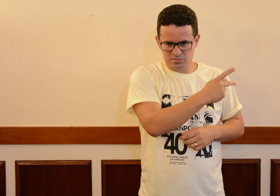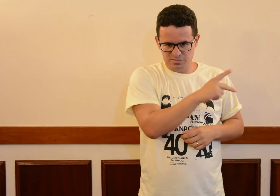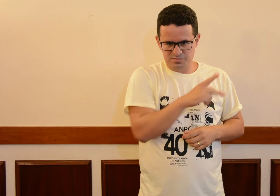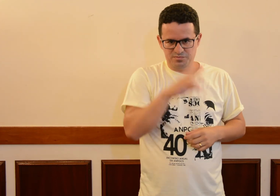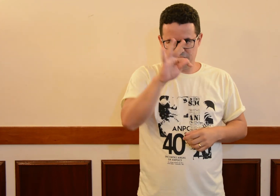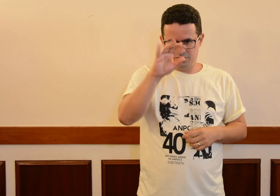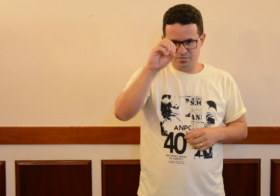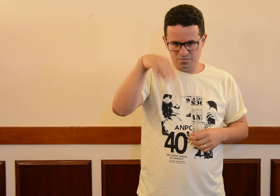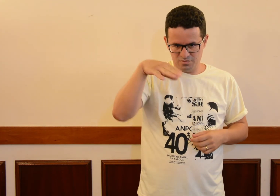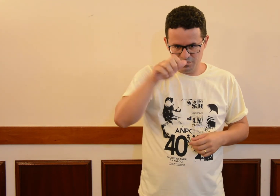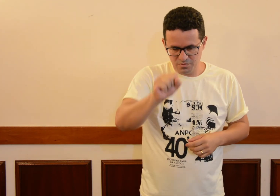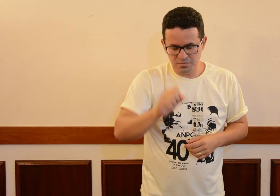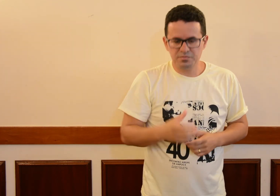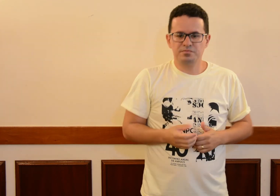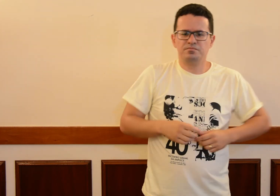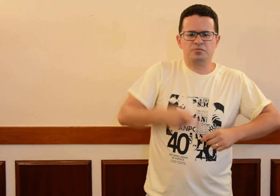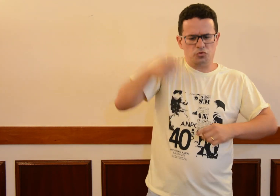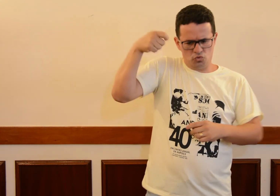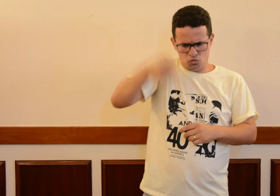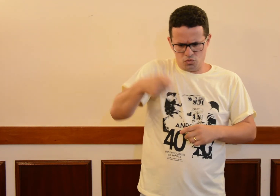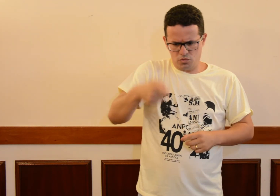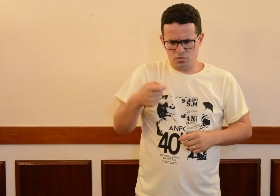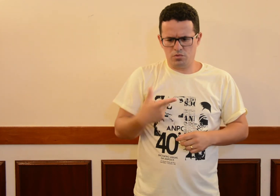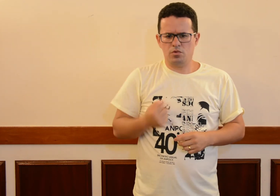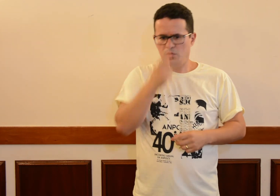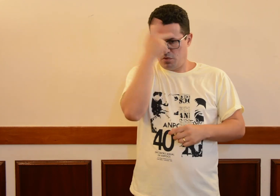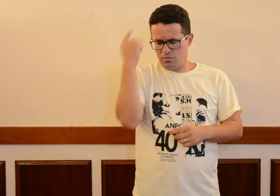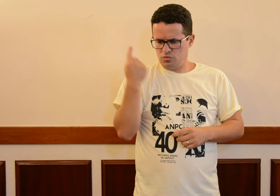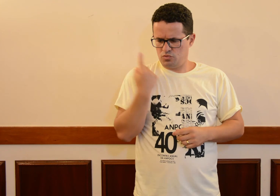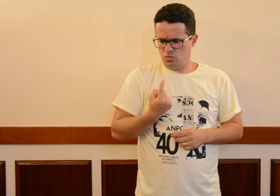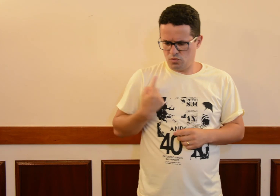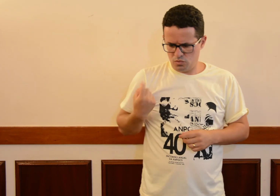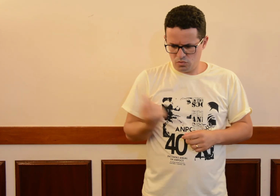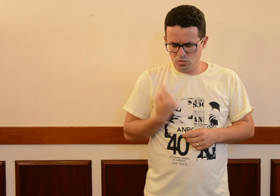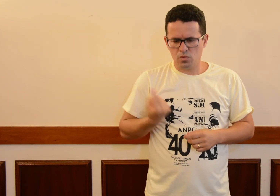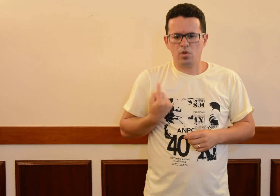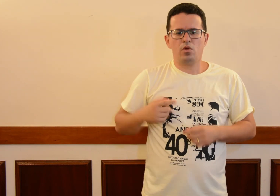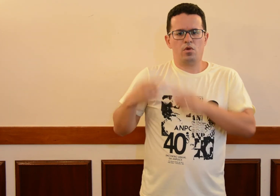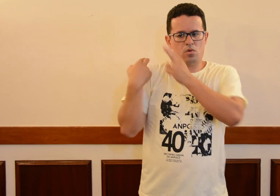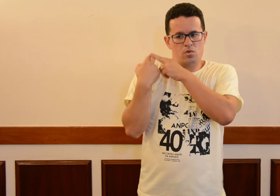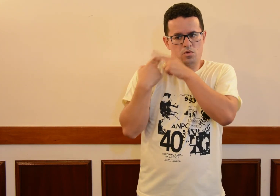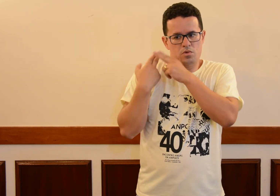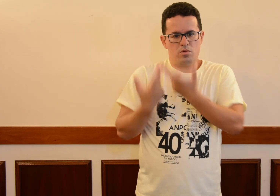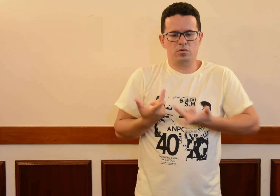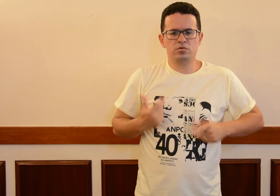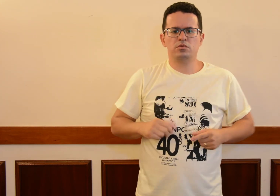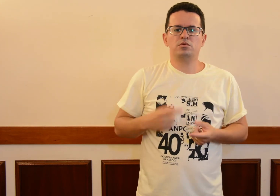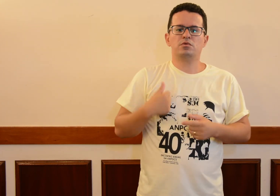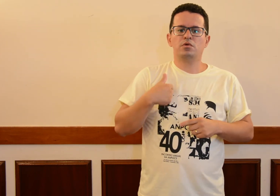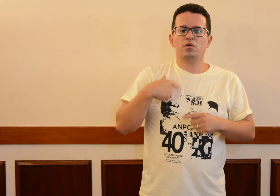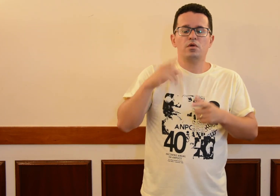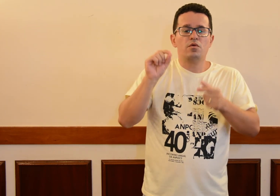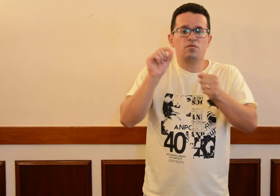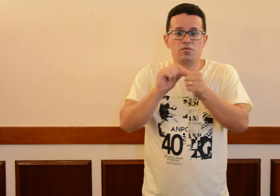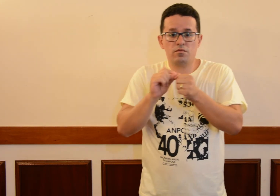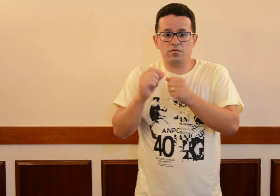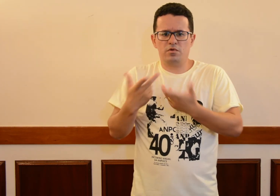da exigência de um sujeito autônomo, responsável e gestor dos próprios riscos, que deve se adaptar e